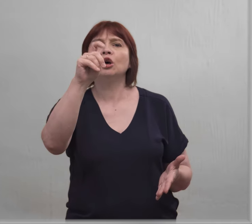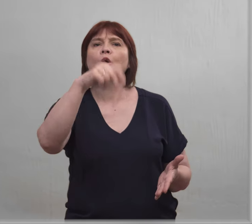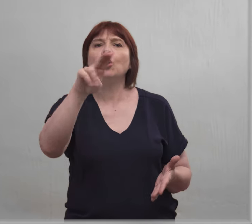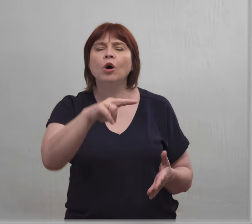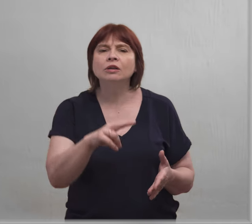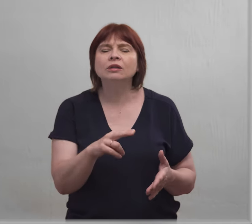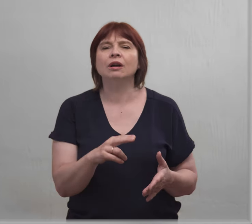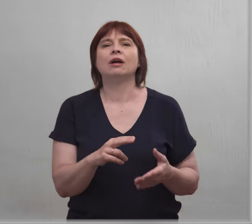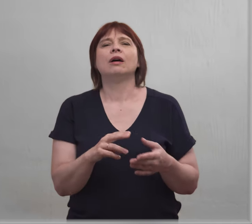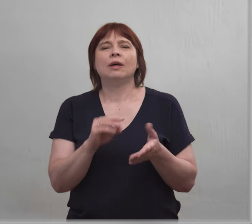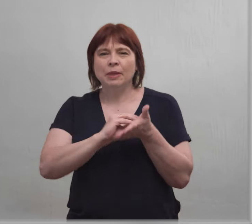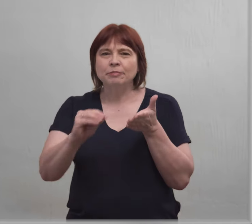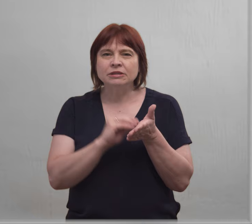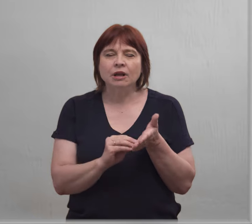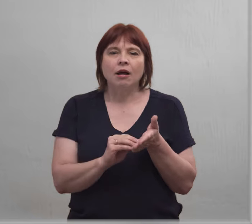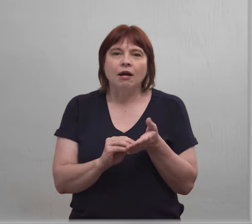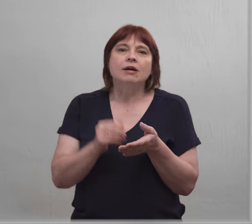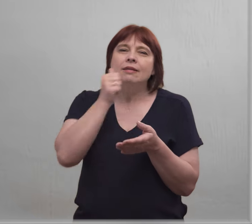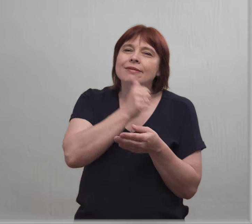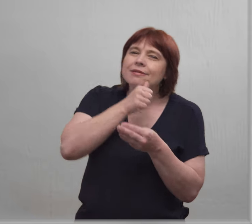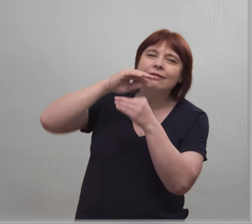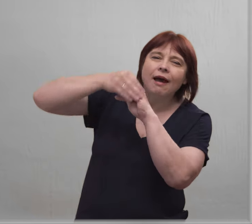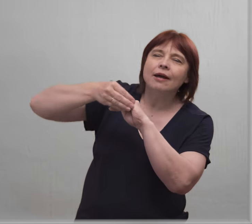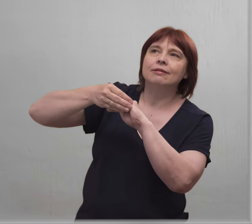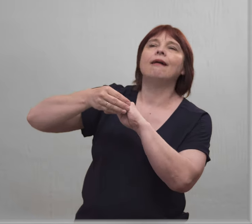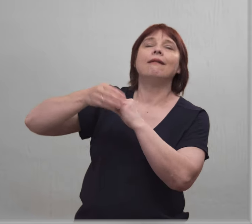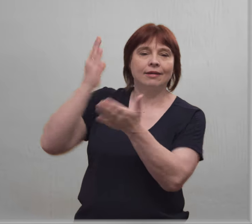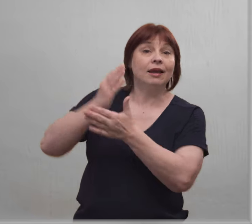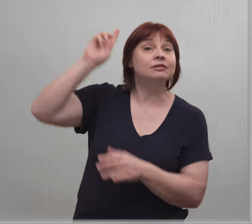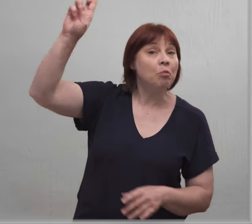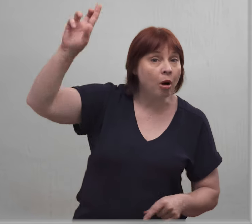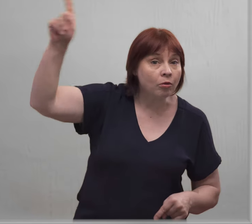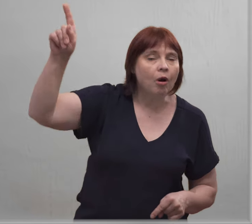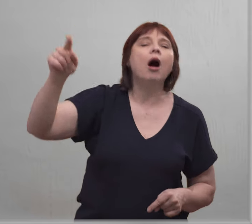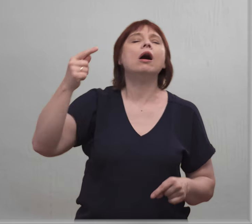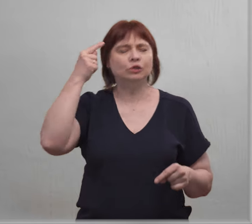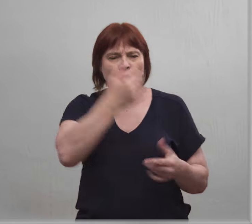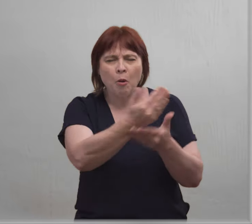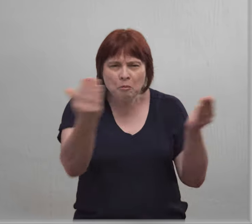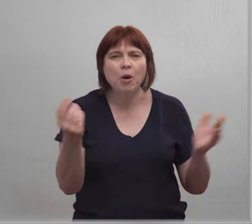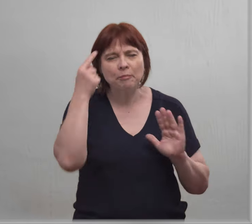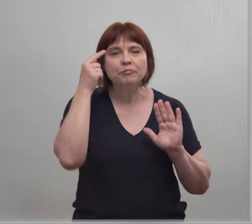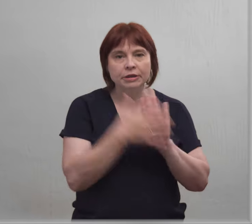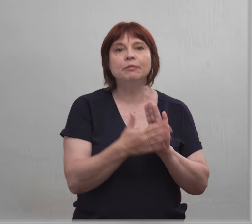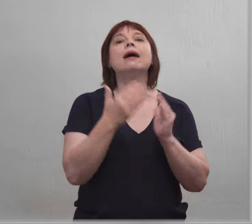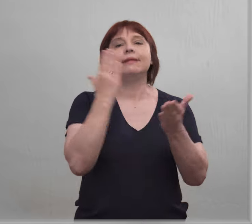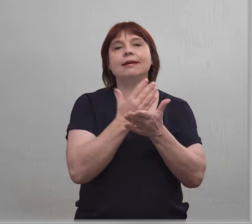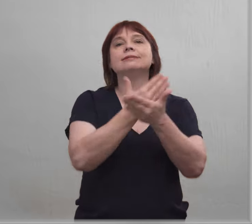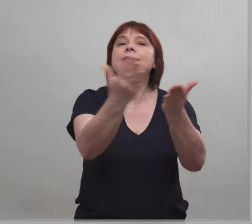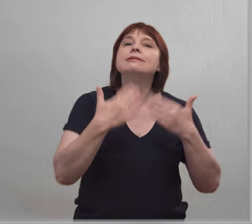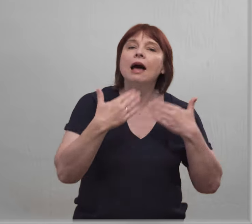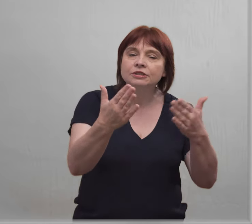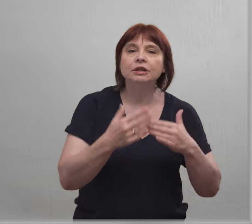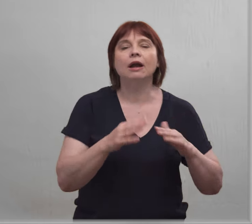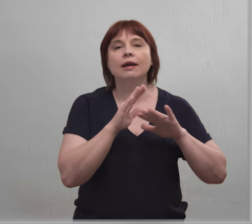29 глава, сокрытая принадлежит Богу нашему, а открытая нам и сынам нашим до